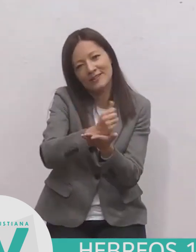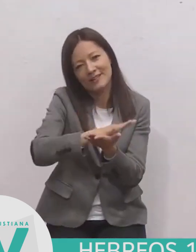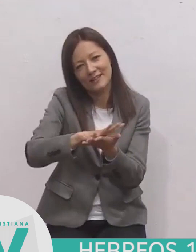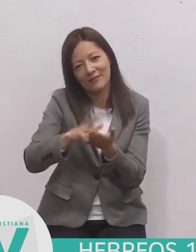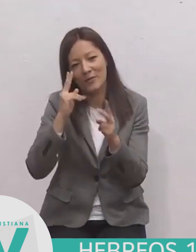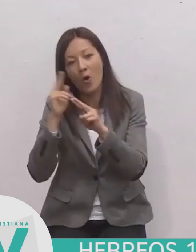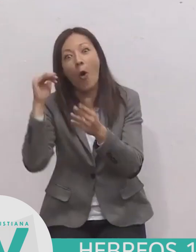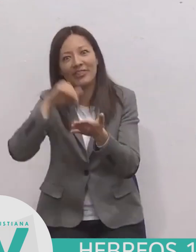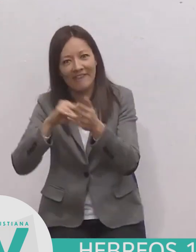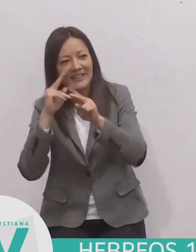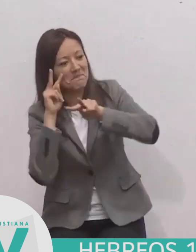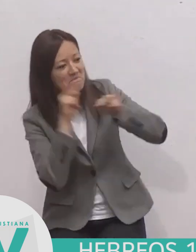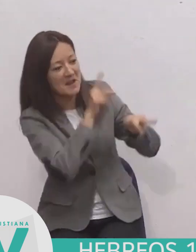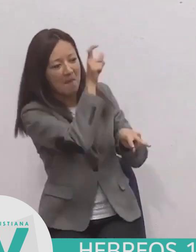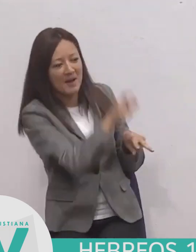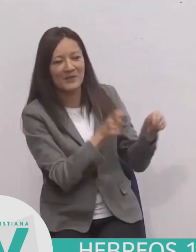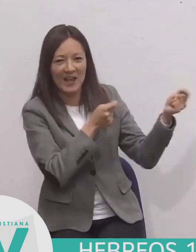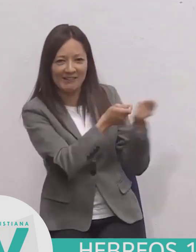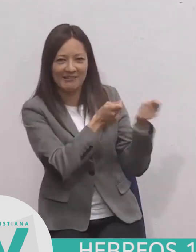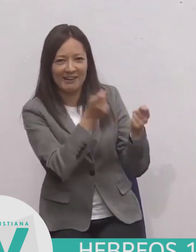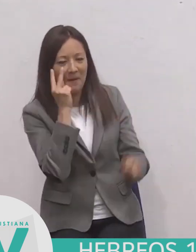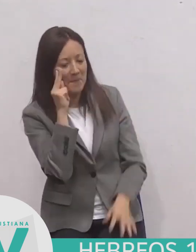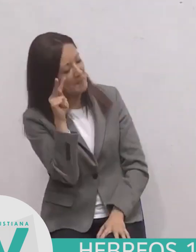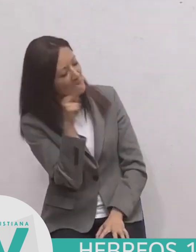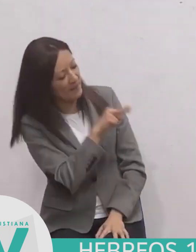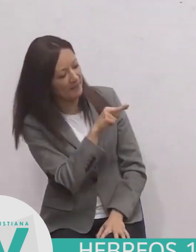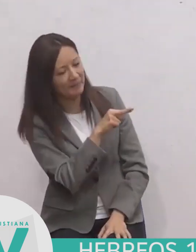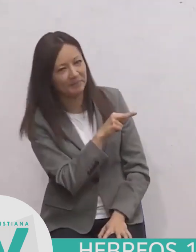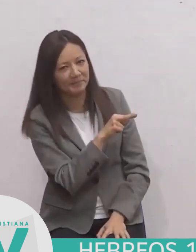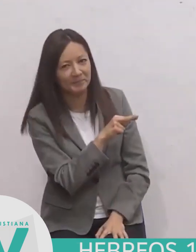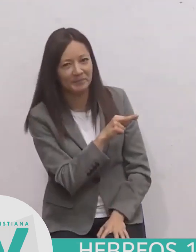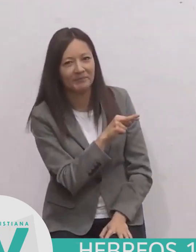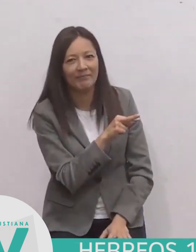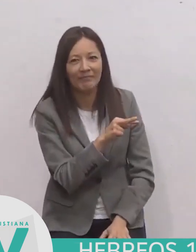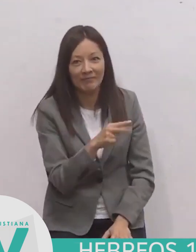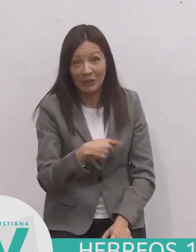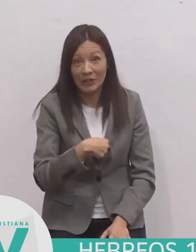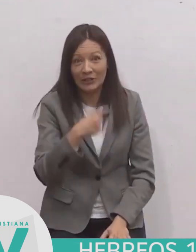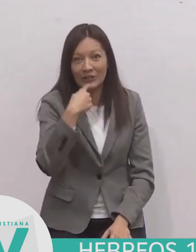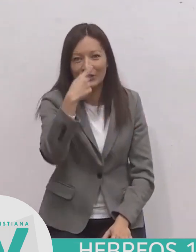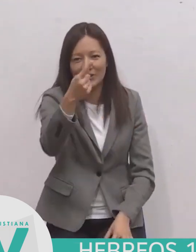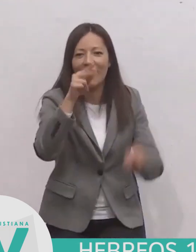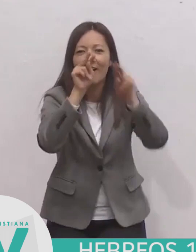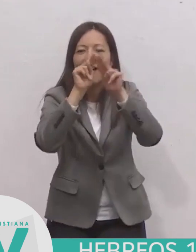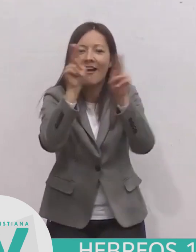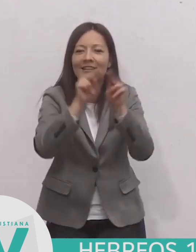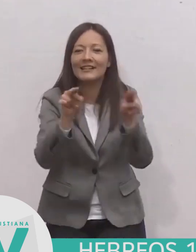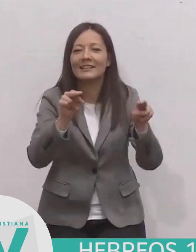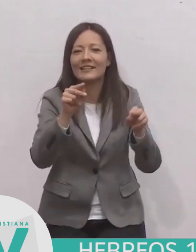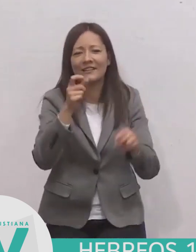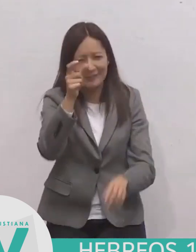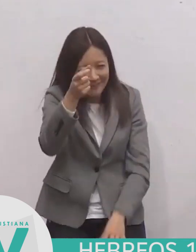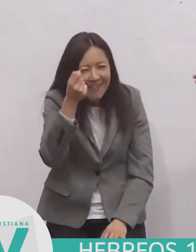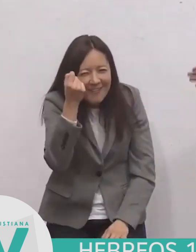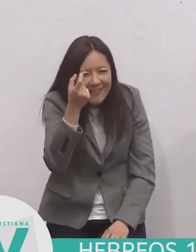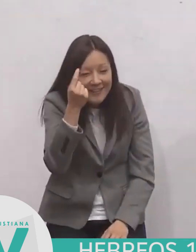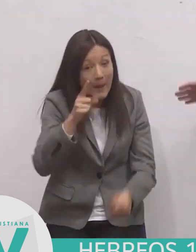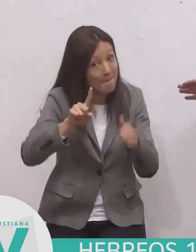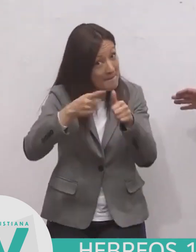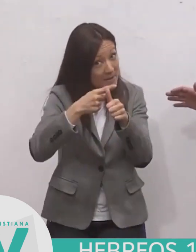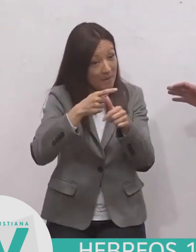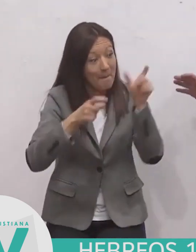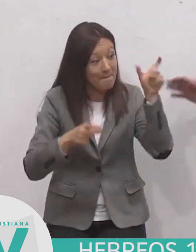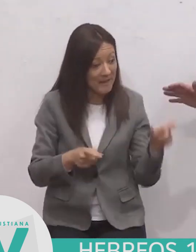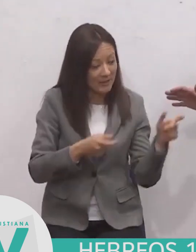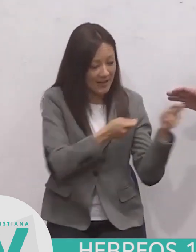al que está al lado otra vez. Ahora sí puedo decir eso desde la página, desde internet. ¿Entiende? En primer lugar, el que